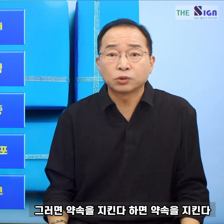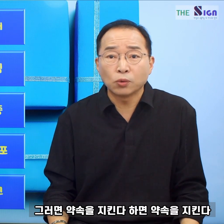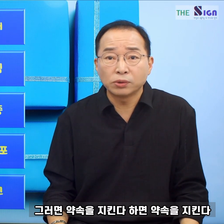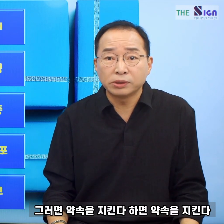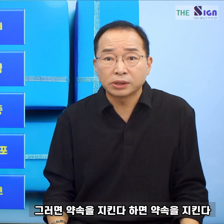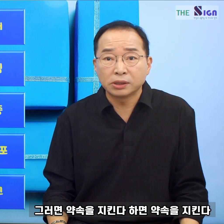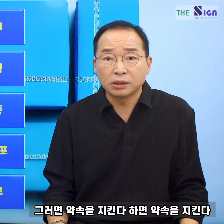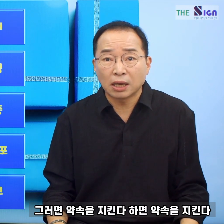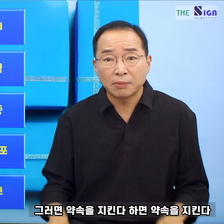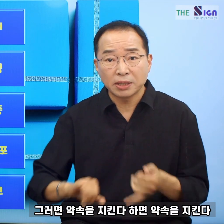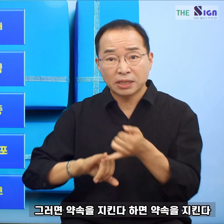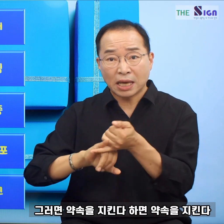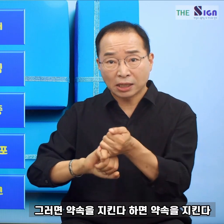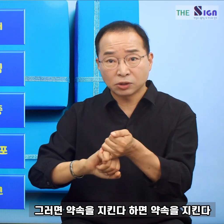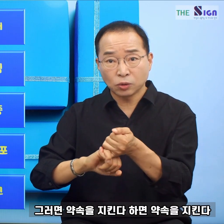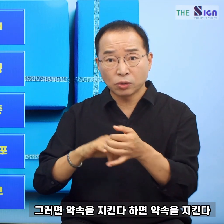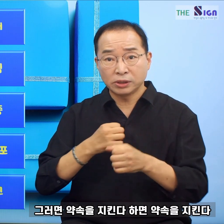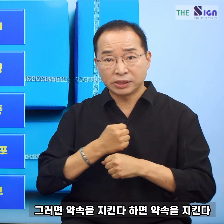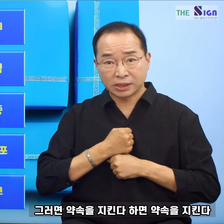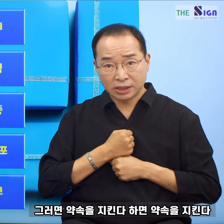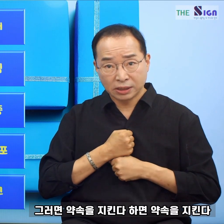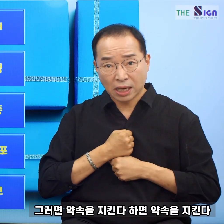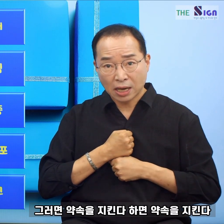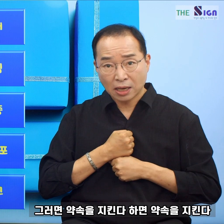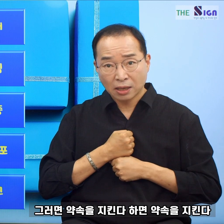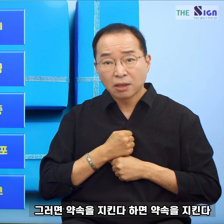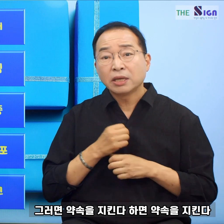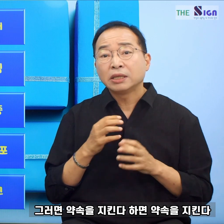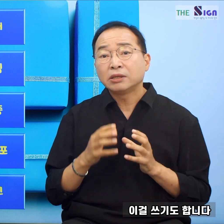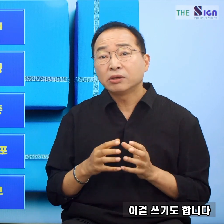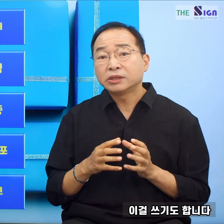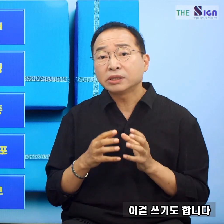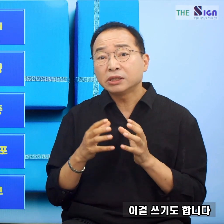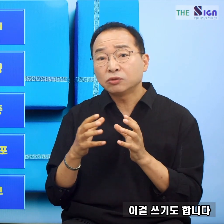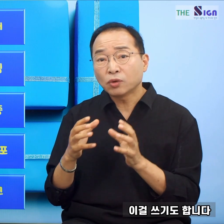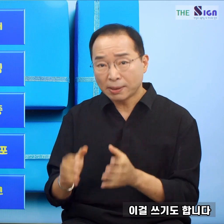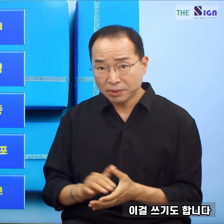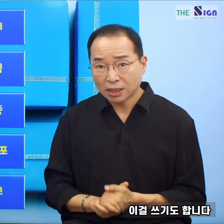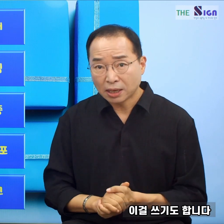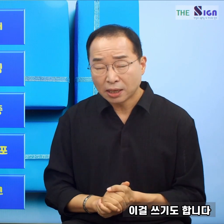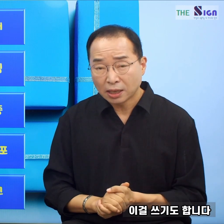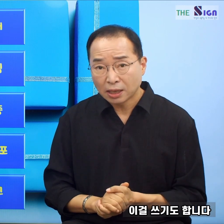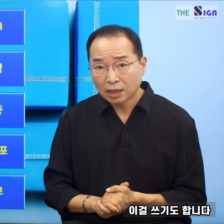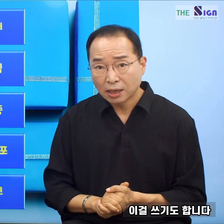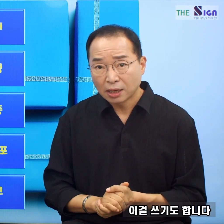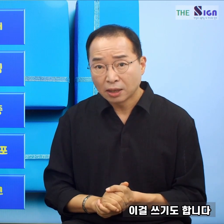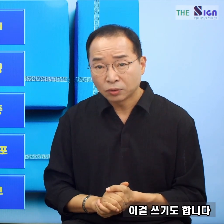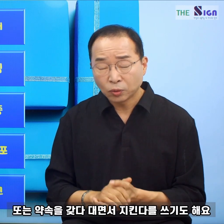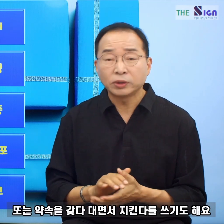약속을 지킨다 하면 약속을 지킨다. 이걸 쓰기도 합니다. 또는